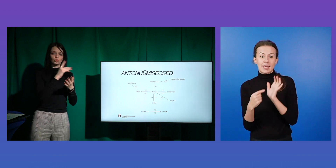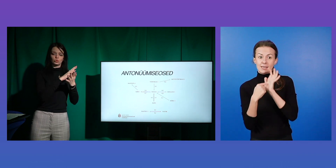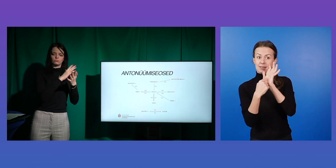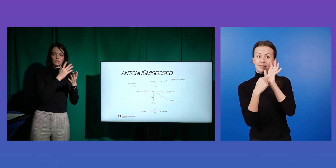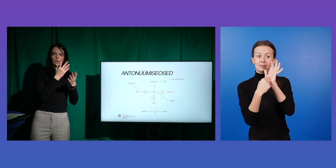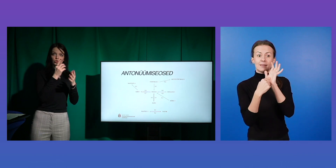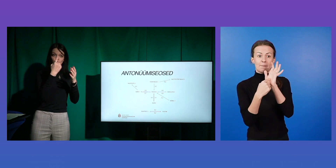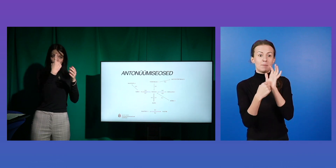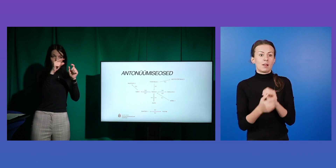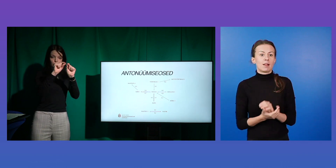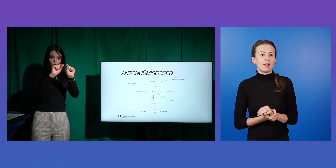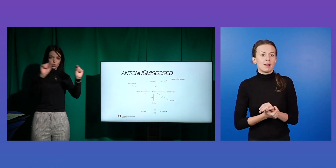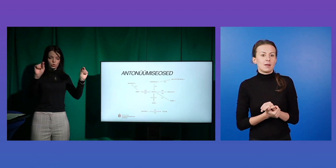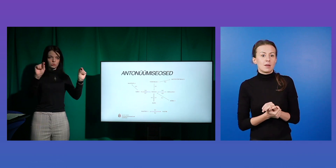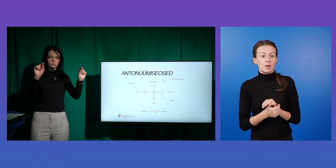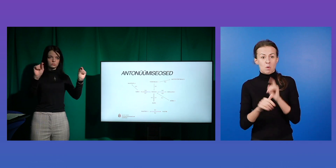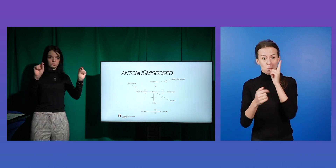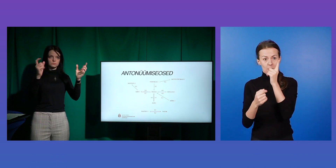näiteks